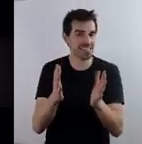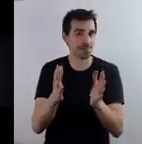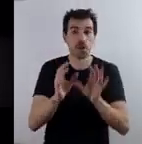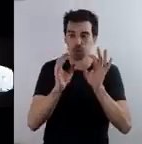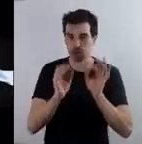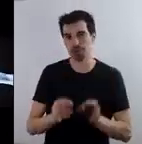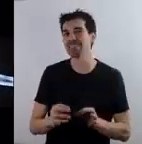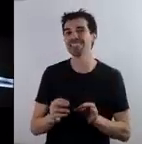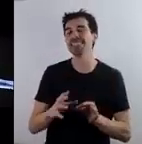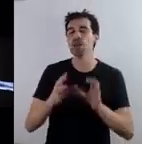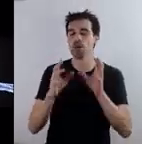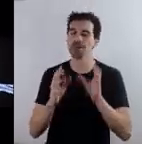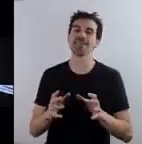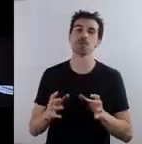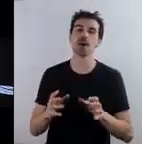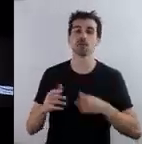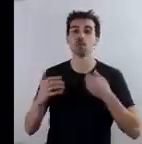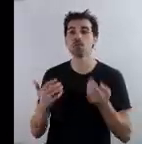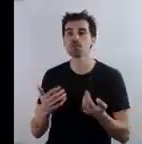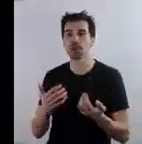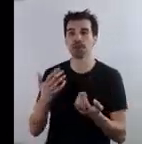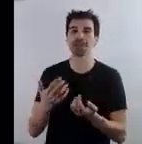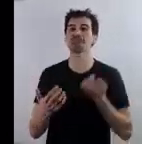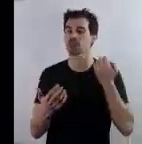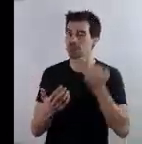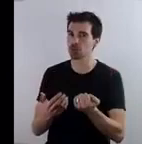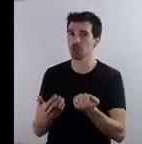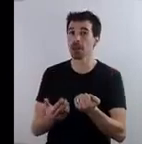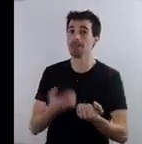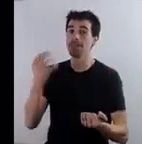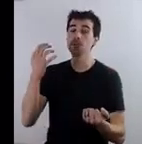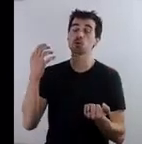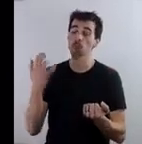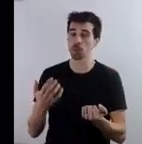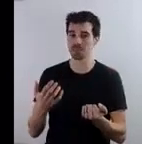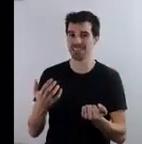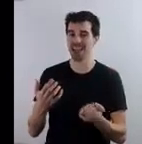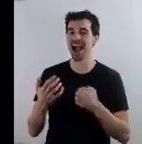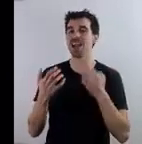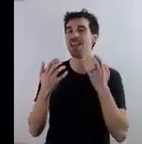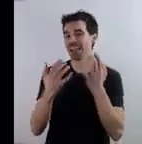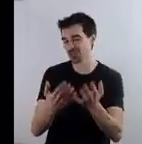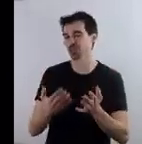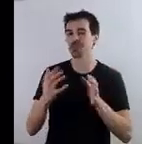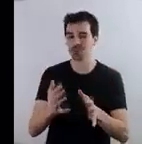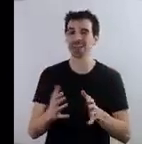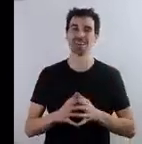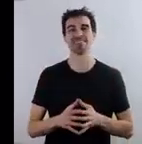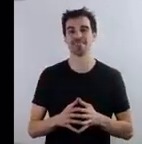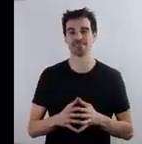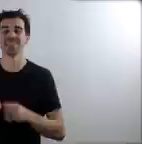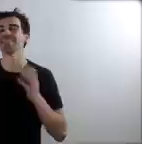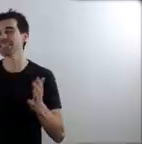à l'équilibre. Je le répète ici, le fait d'avoir vos muscles en permanence en tension permet de s'opposer à l'action de